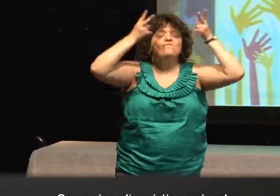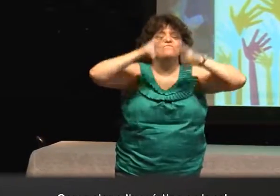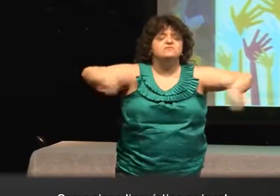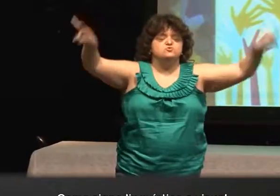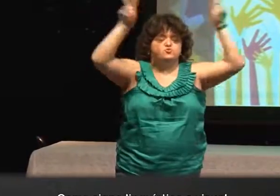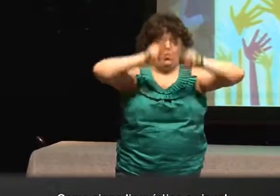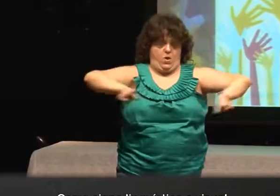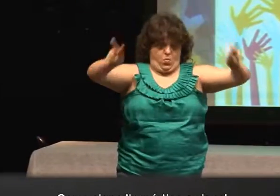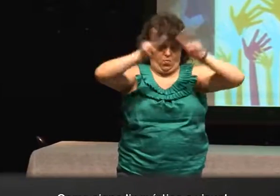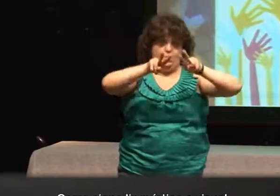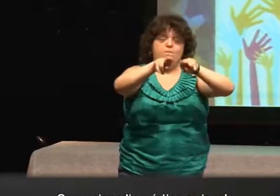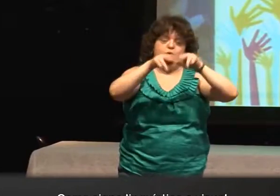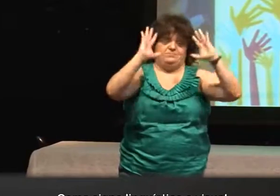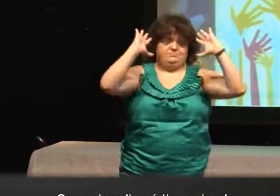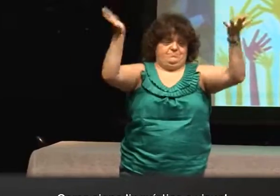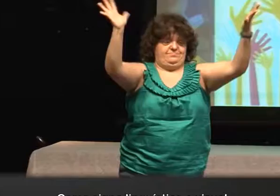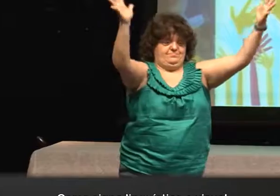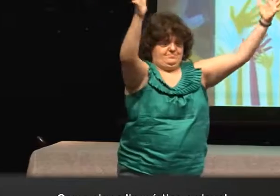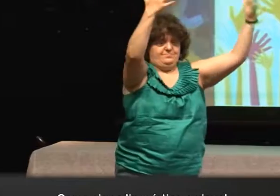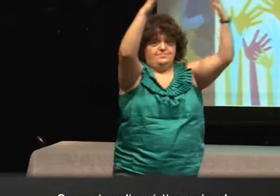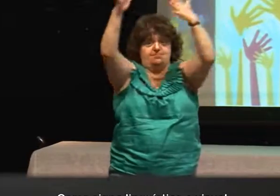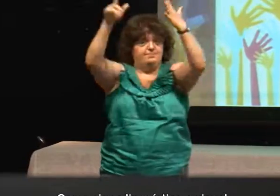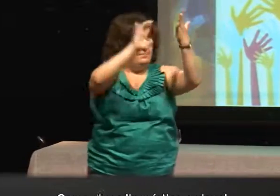como signo linguístico e visual.